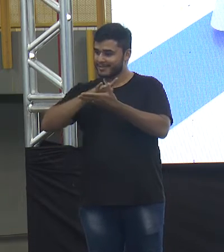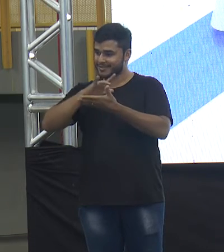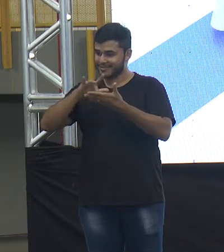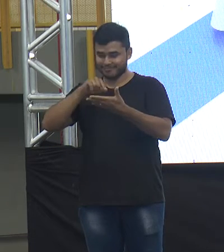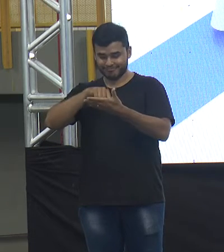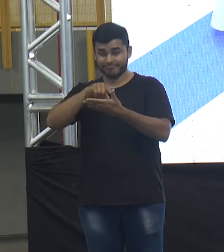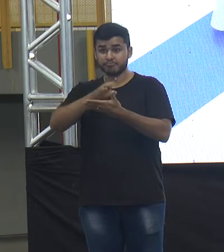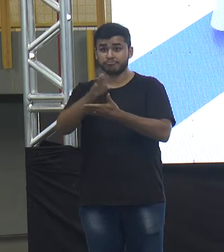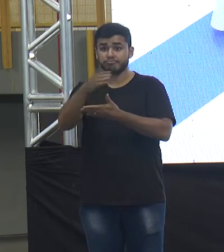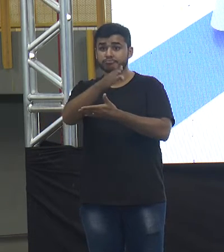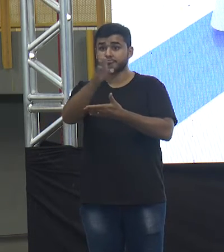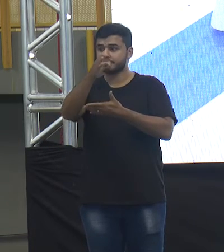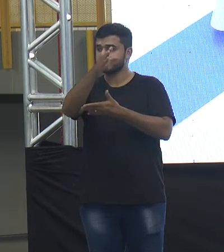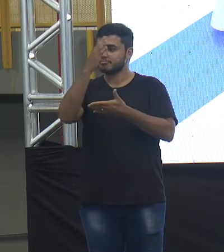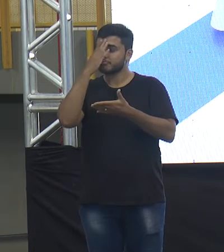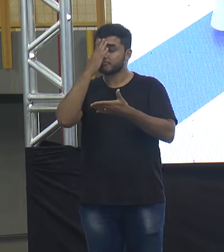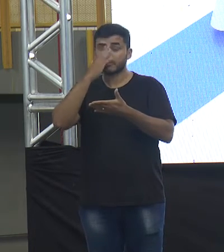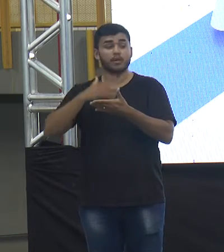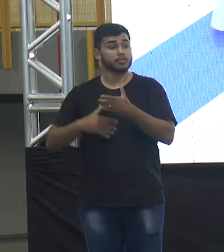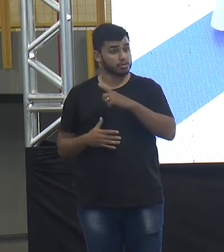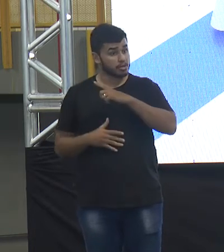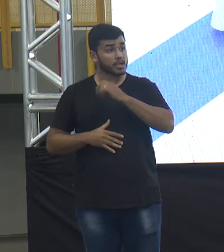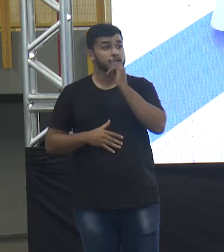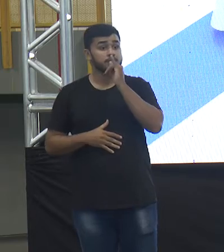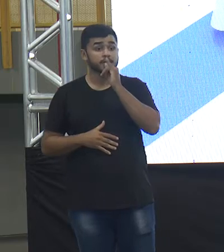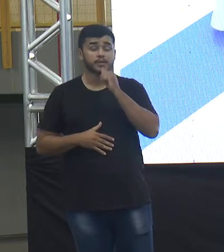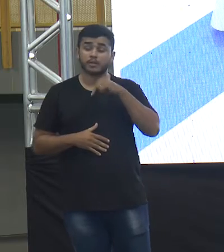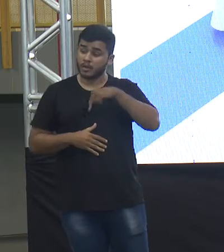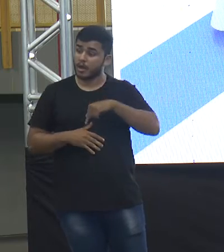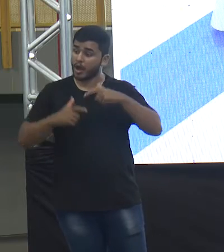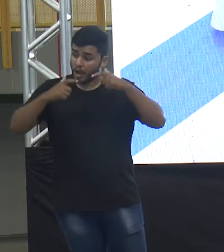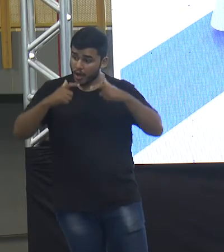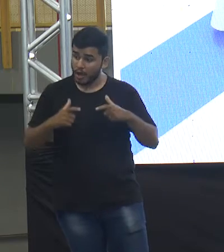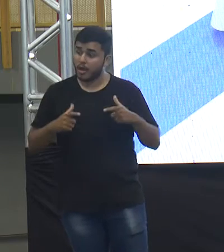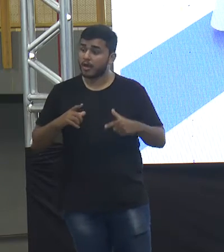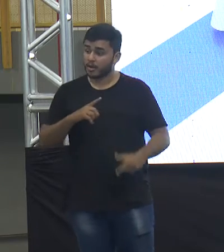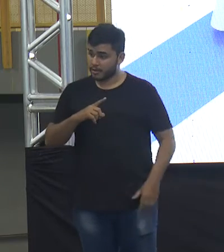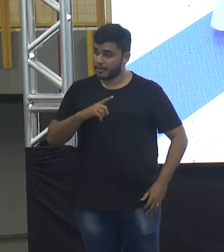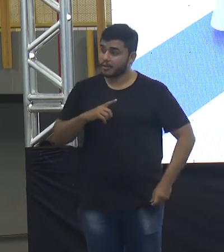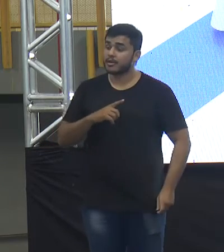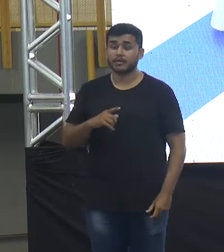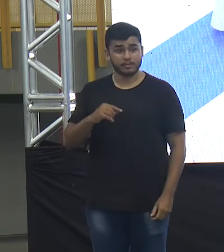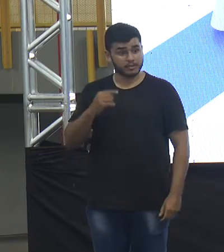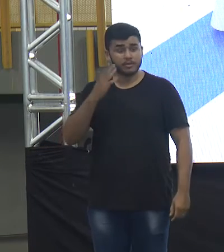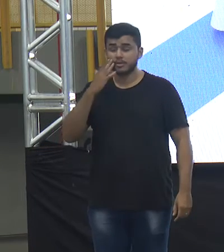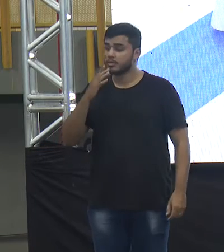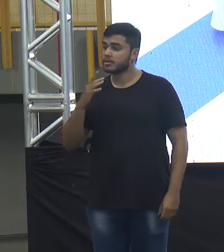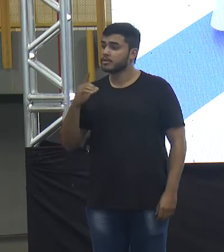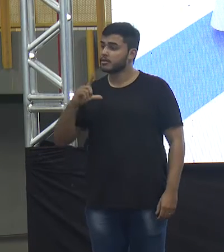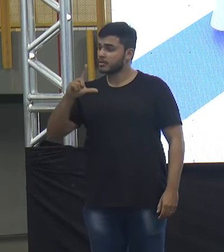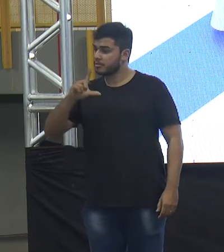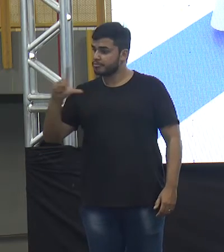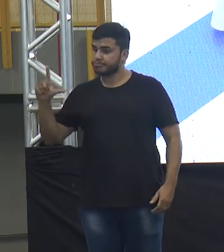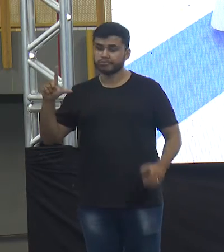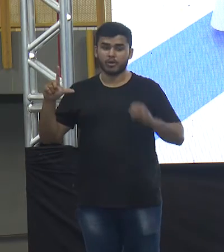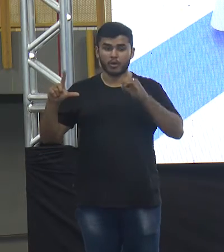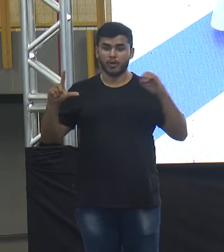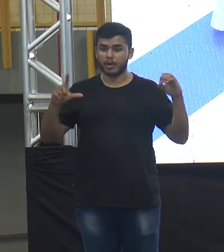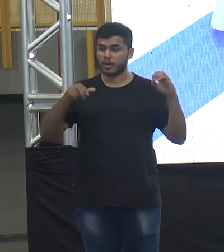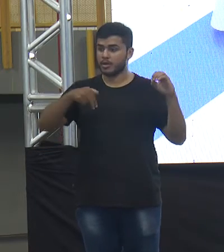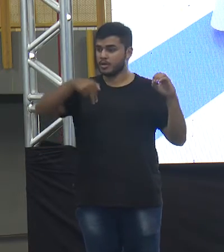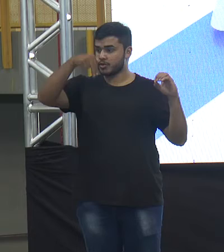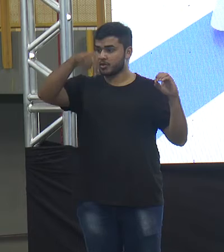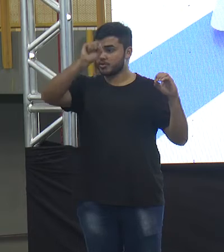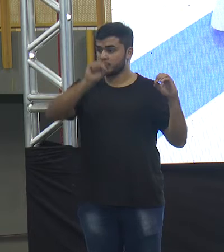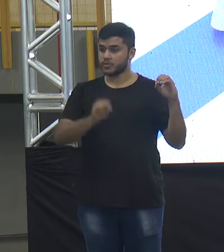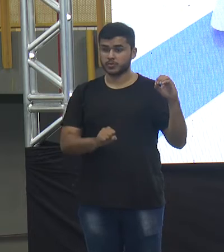referencial que é antigo. Nesse referencial que diz respeito aos pontos cardeais, colaterais, subcolaterais não cai muito não,